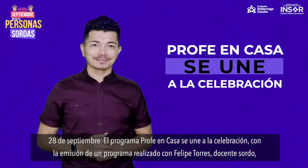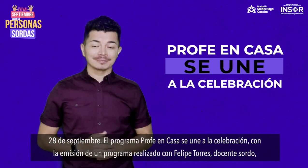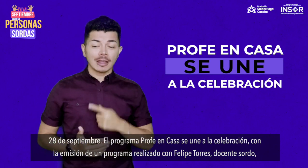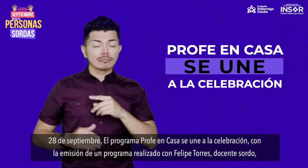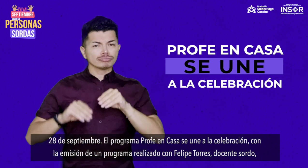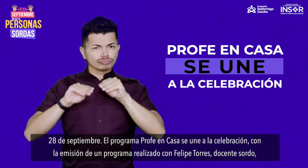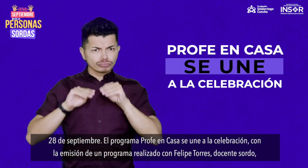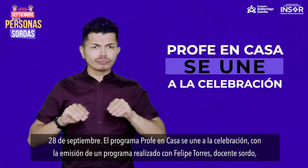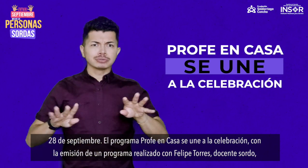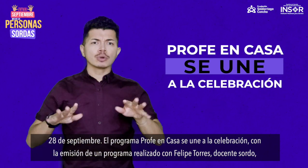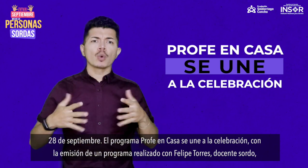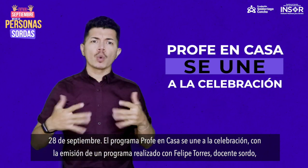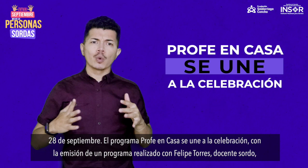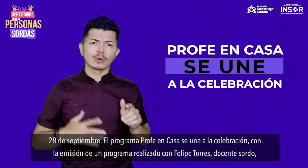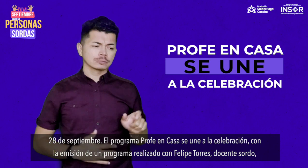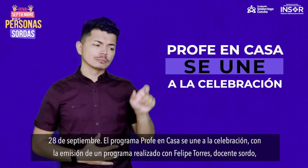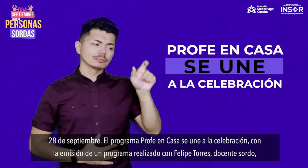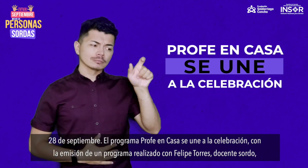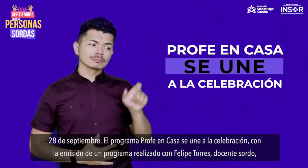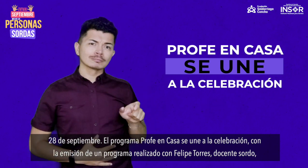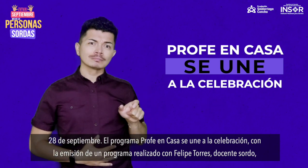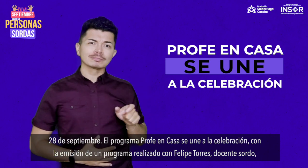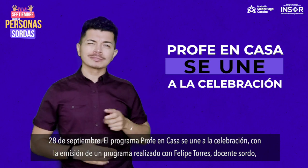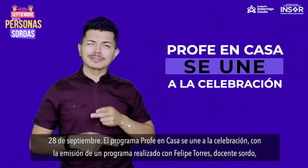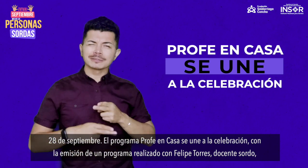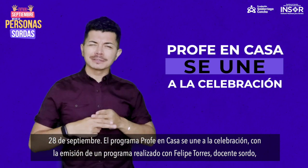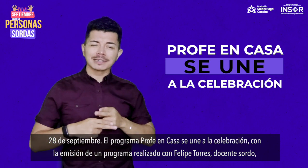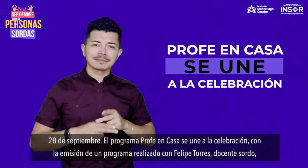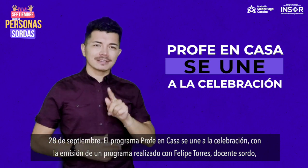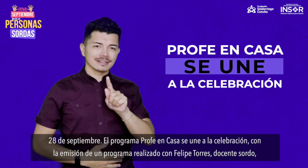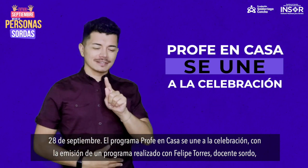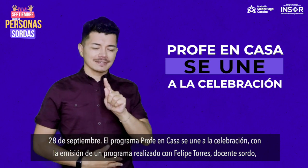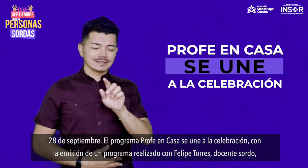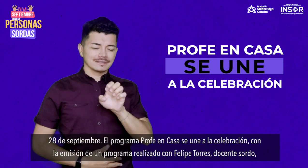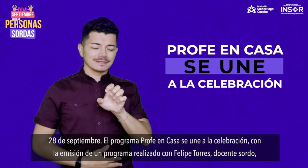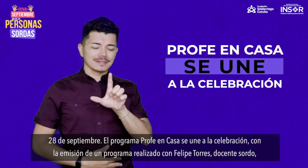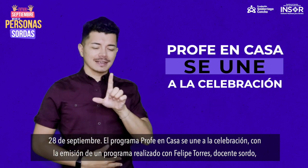con la emisión de un programa realizado con Felipe Torres, docente sordo.